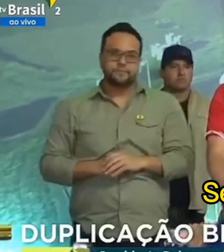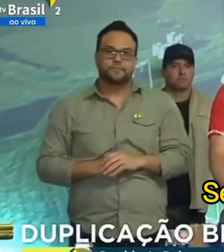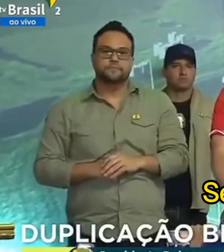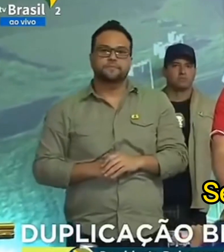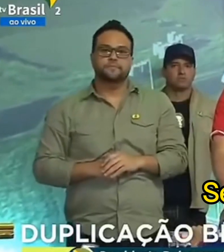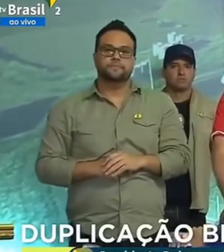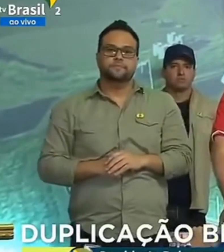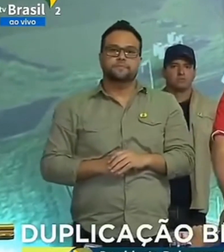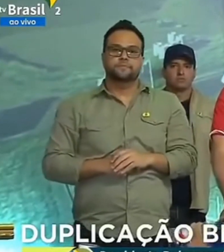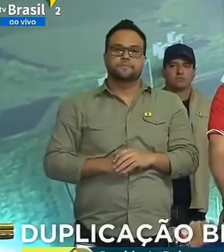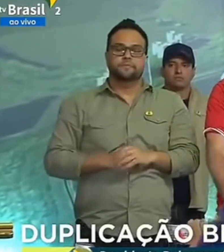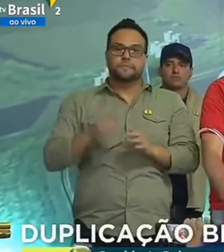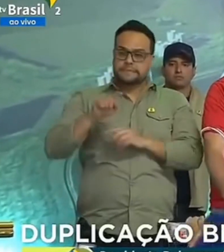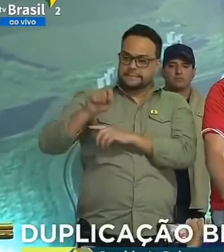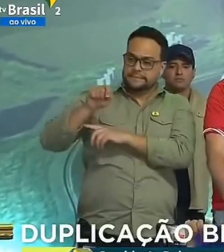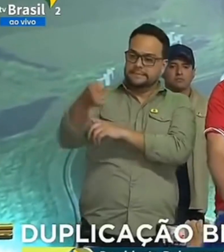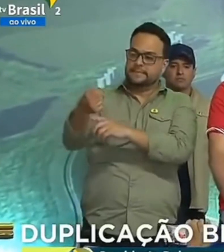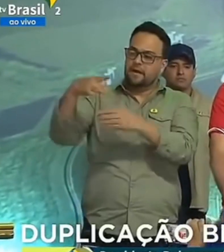Ser líder